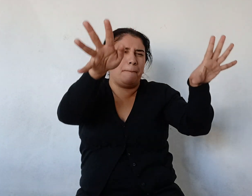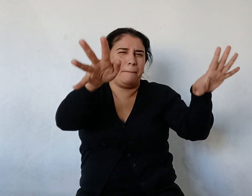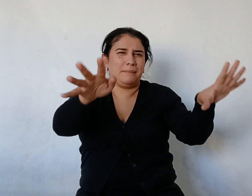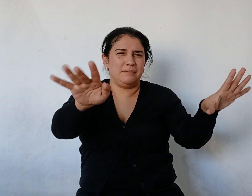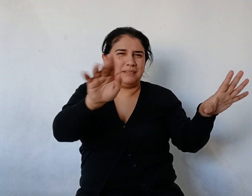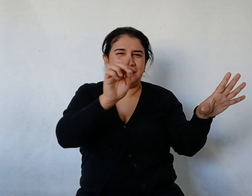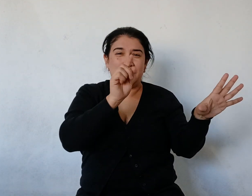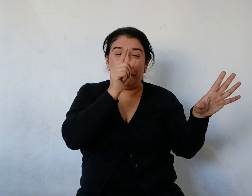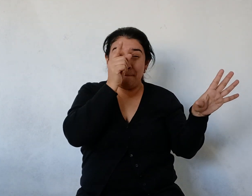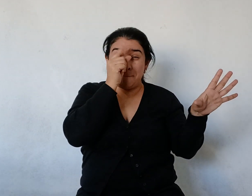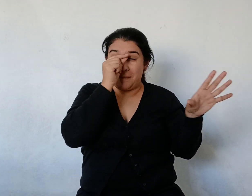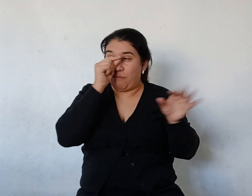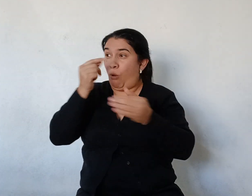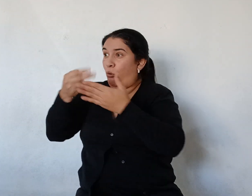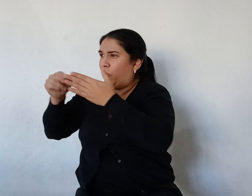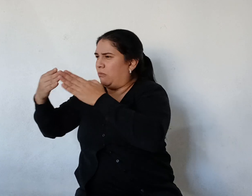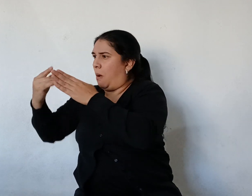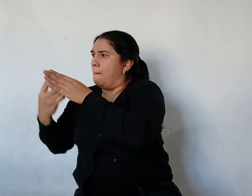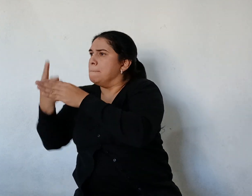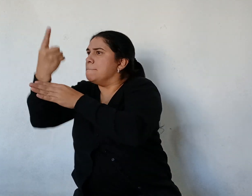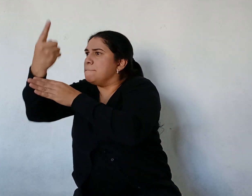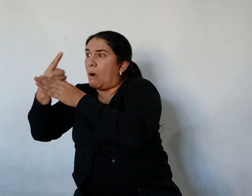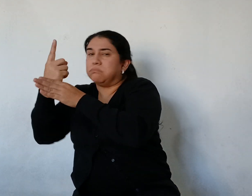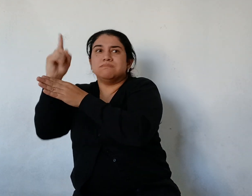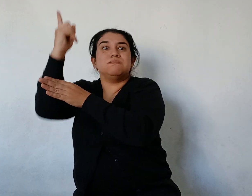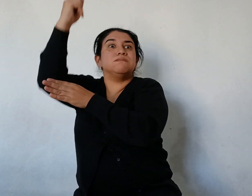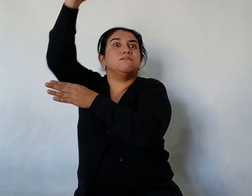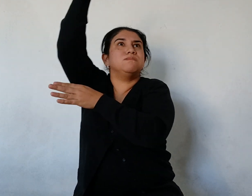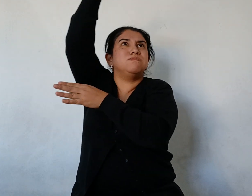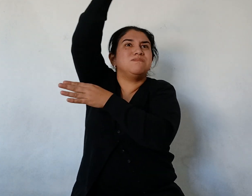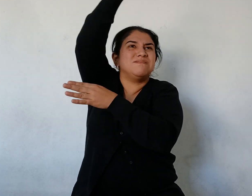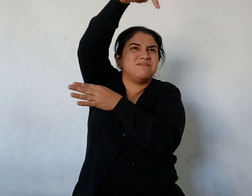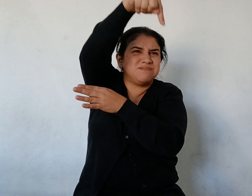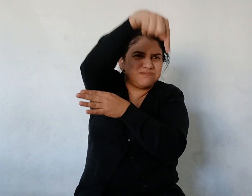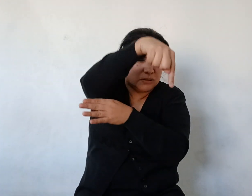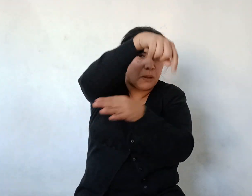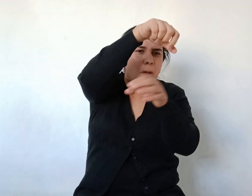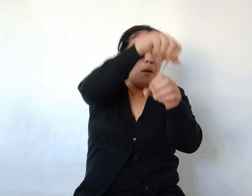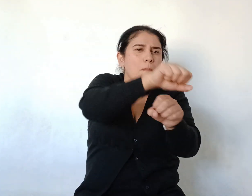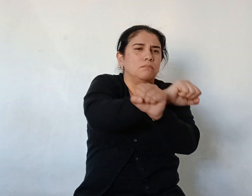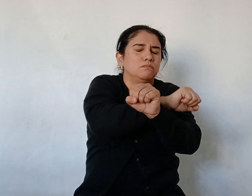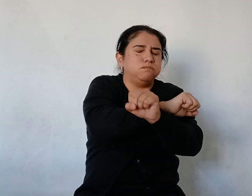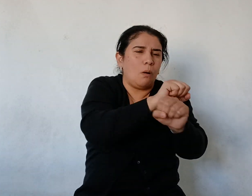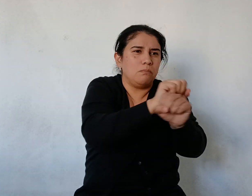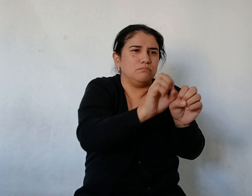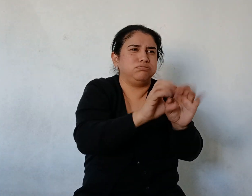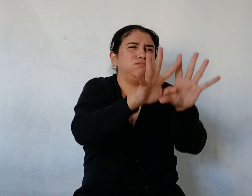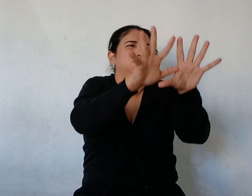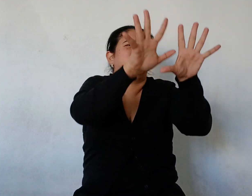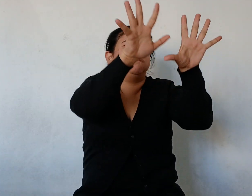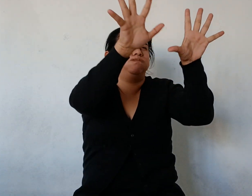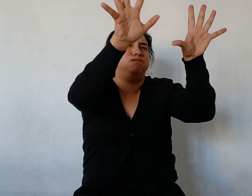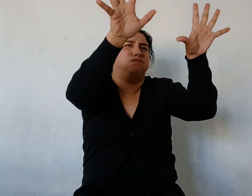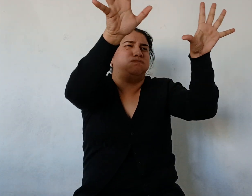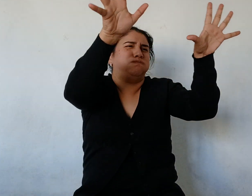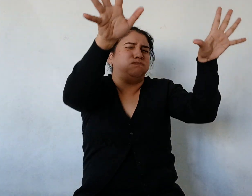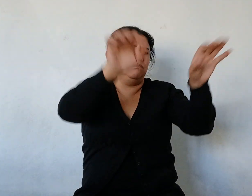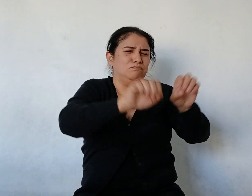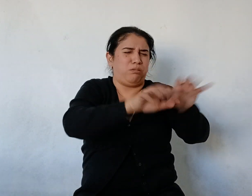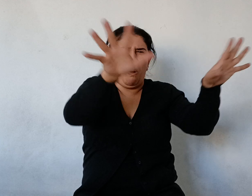Y otra y otra Y cada una hacía saltar Por el aire en astillas Un pedazo de dique Hasta que no quedó